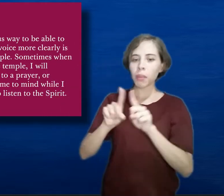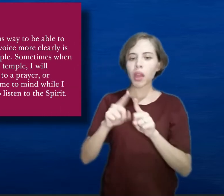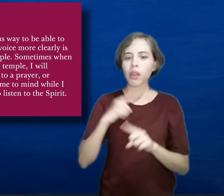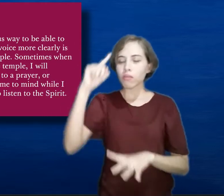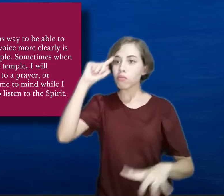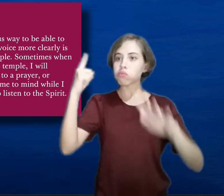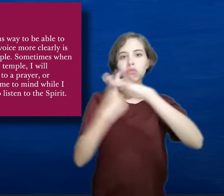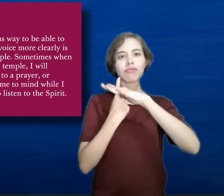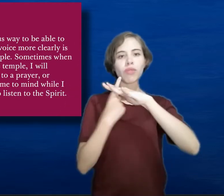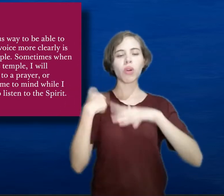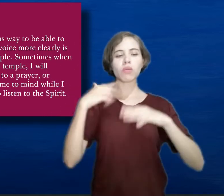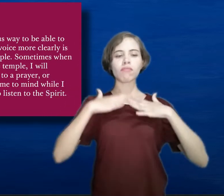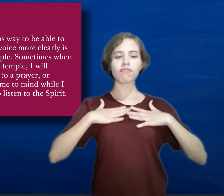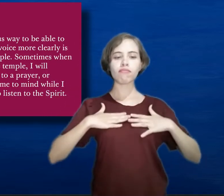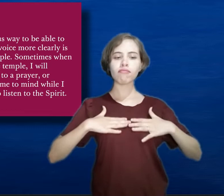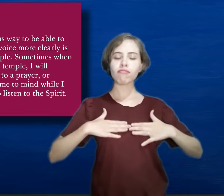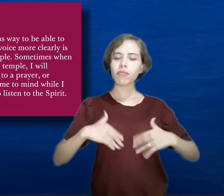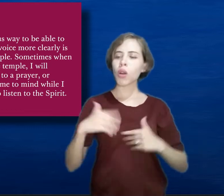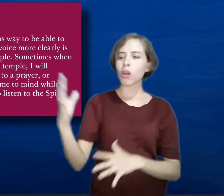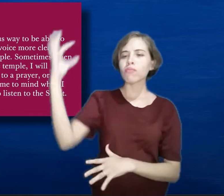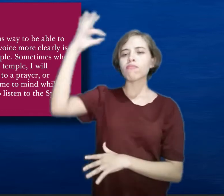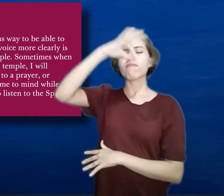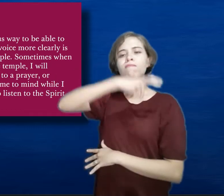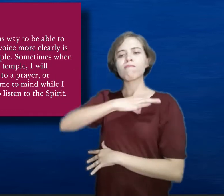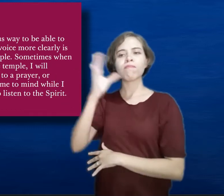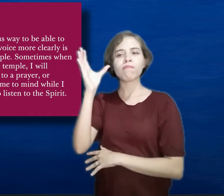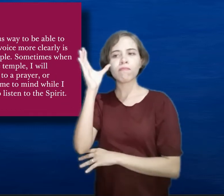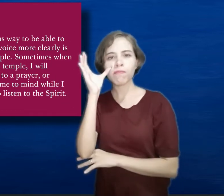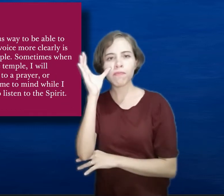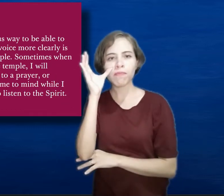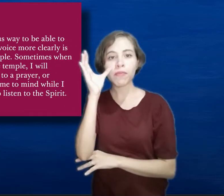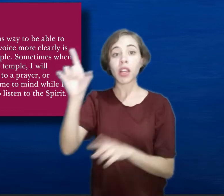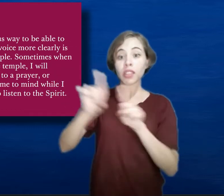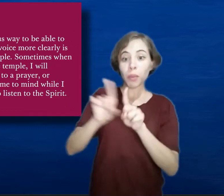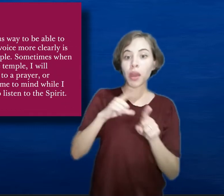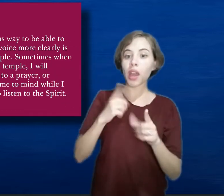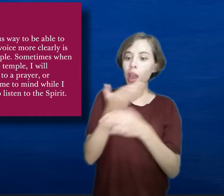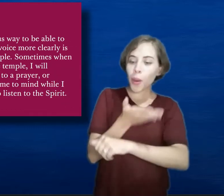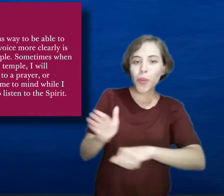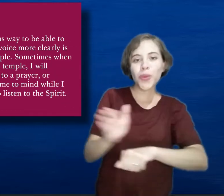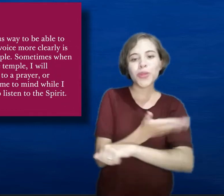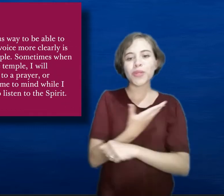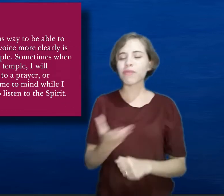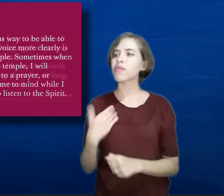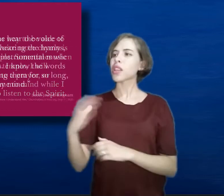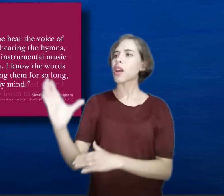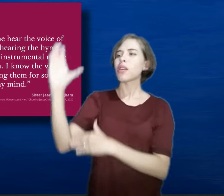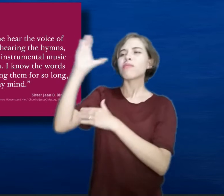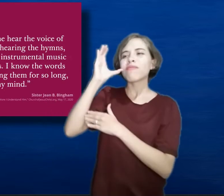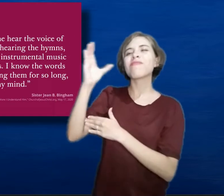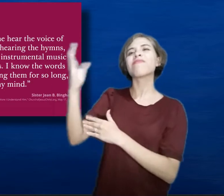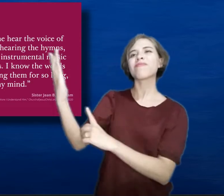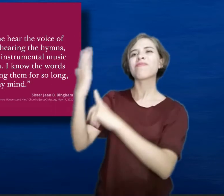templo, recebe resposta de uma oração ou algo que vem à mente enquanto está quieta, ouvindo o